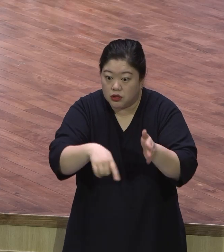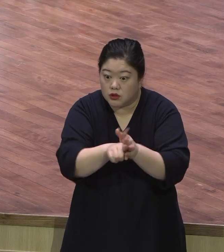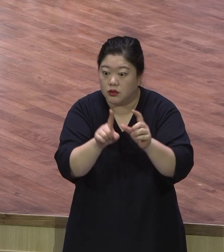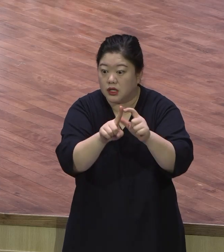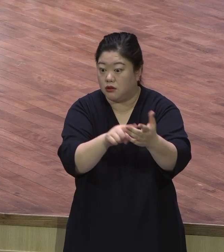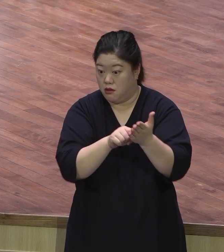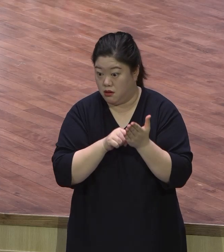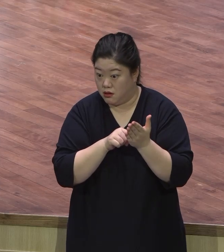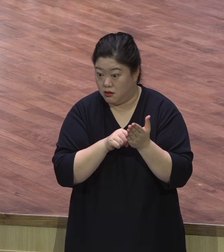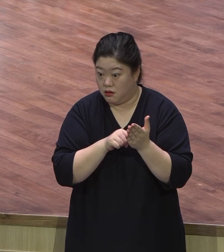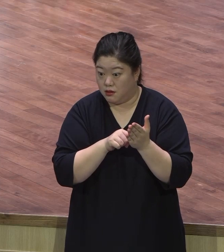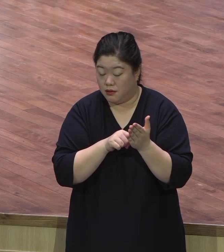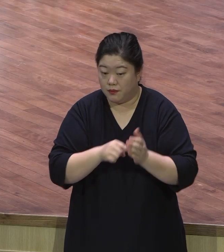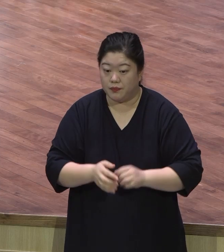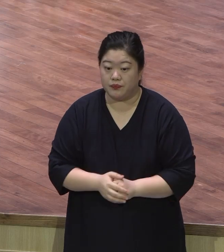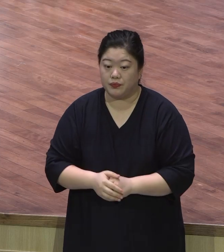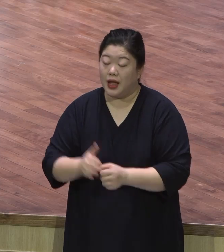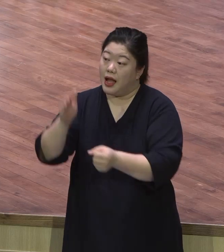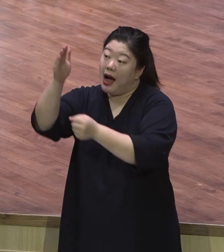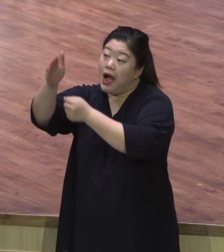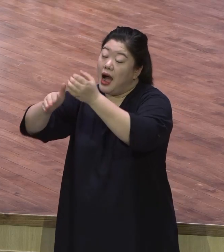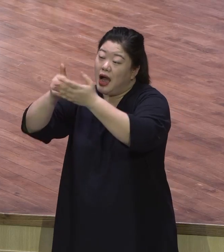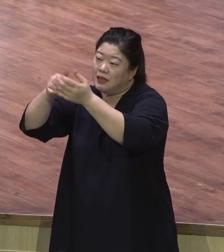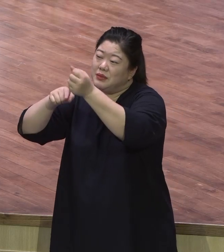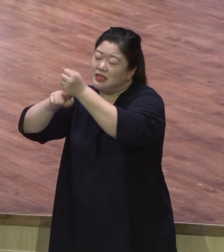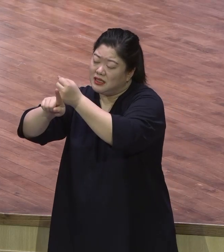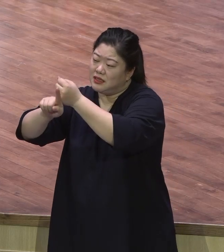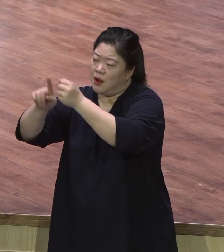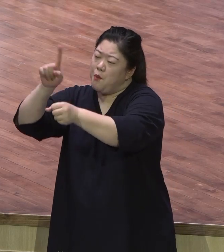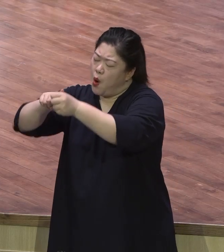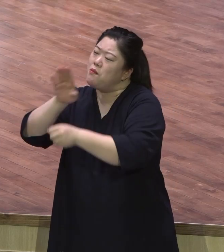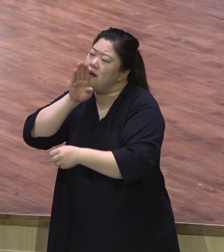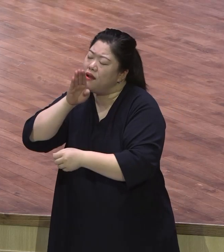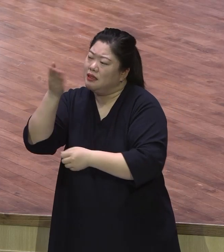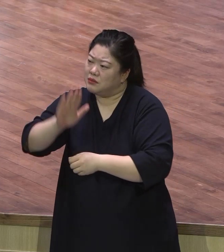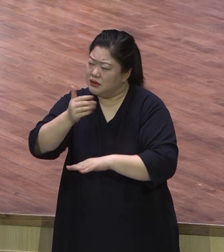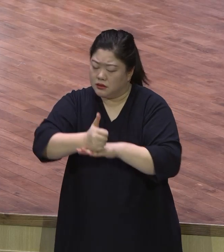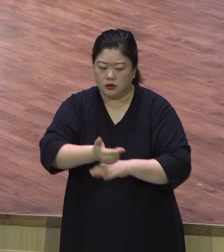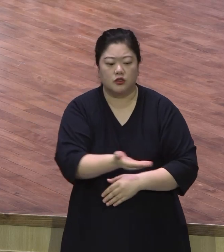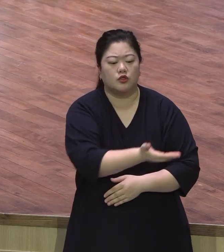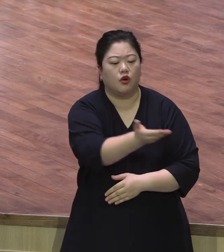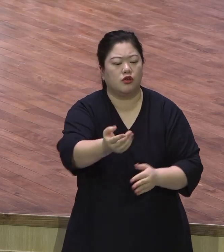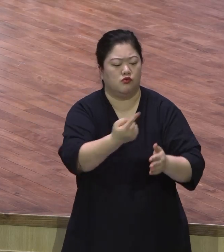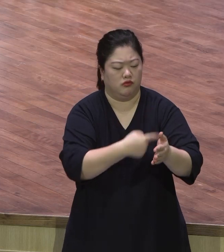하나님이 뜻을 이루기 위해서 만들지만은 결국은 너를 위해서